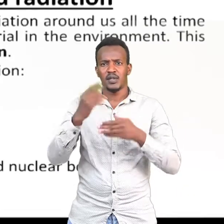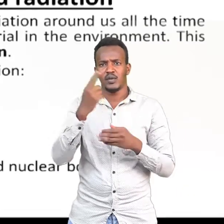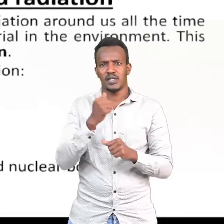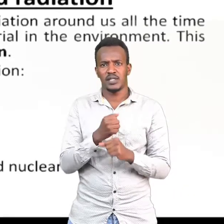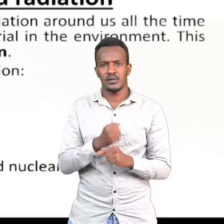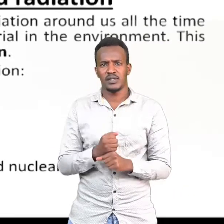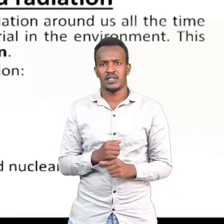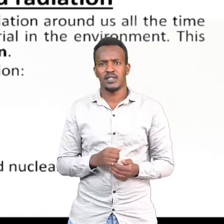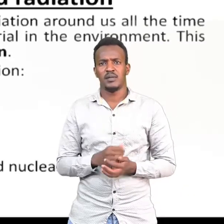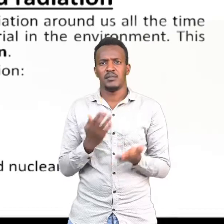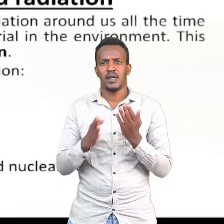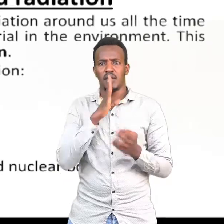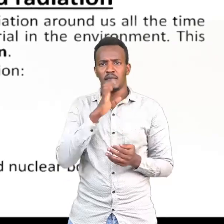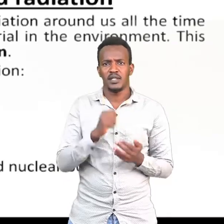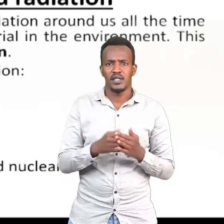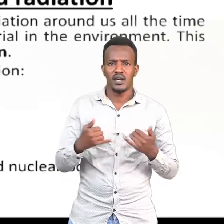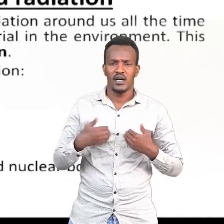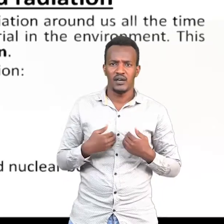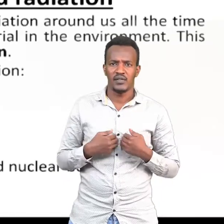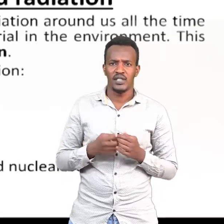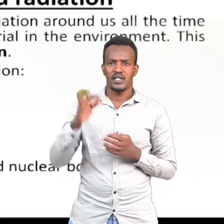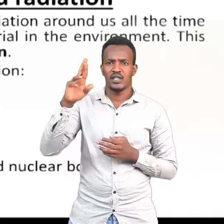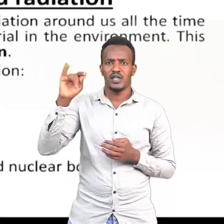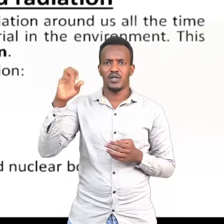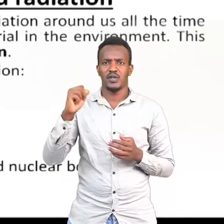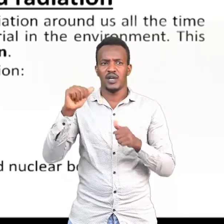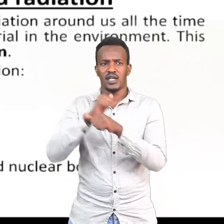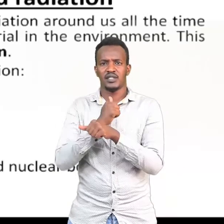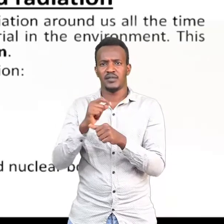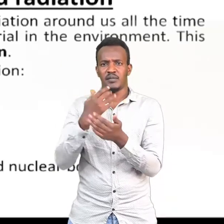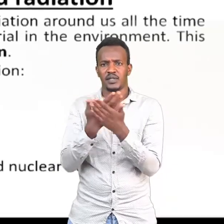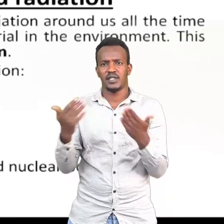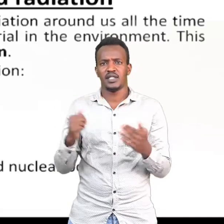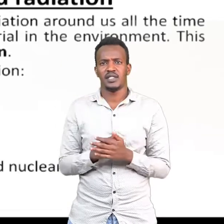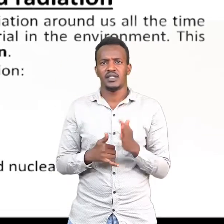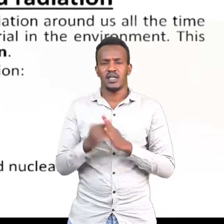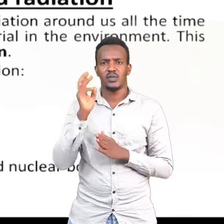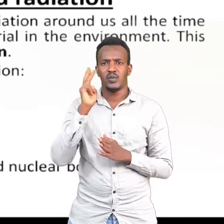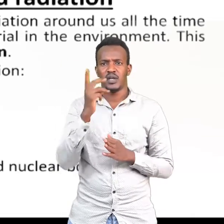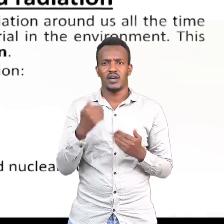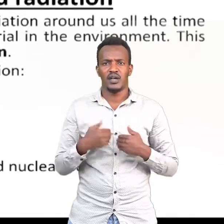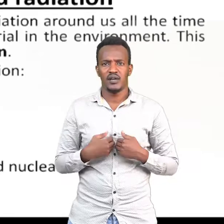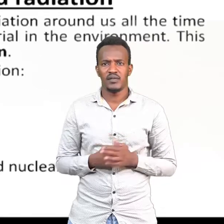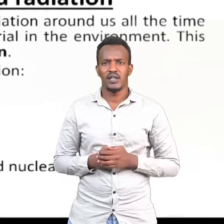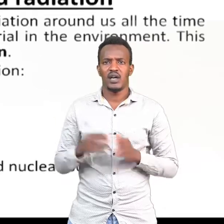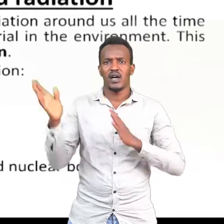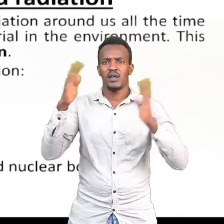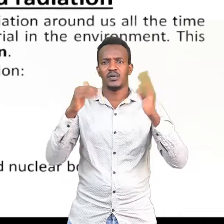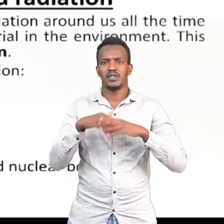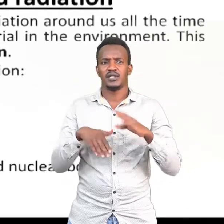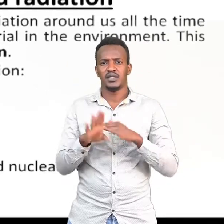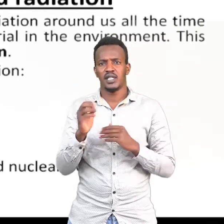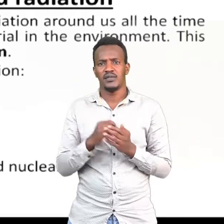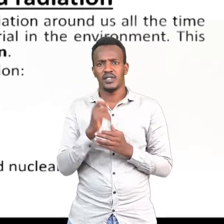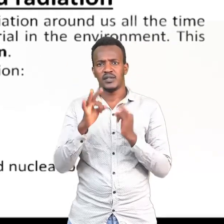rogo isaguna laga yaabaa inuu ku jiro radioactive markaasi material marka radiation baa iyosana halkaa ka jiri karaa hawadii lafteedii haddii